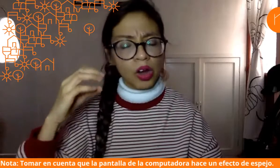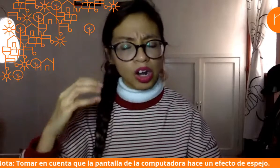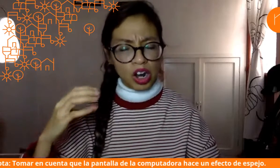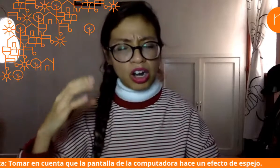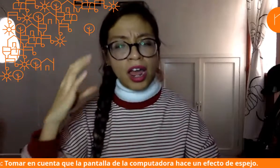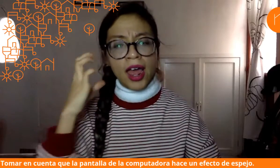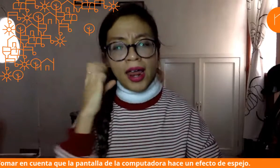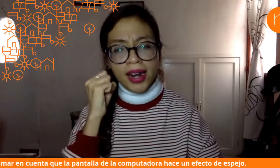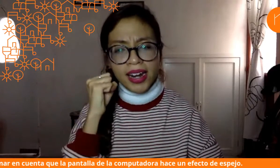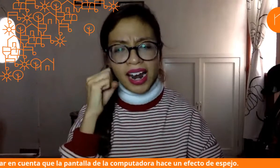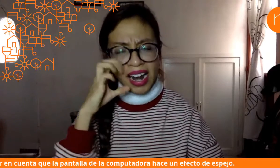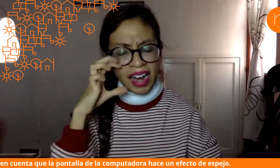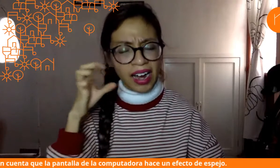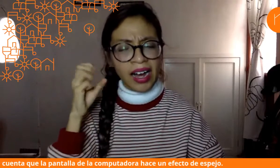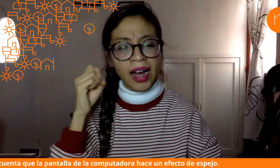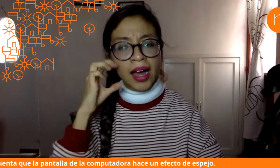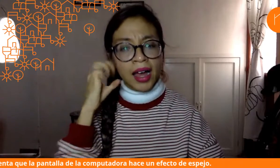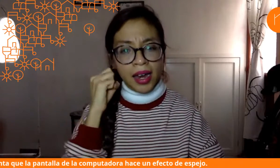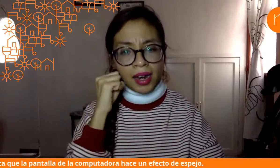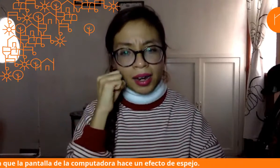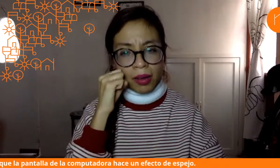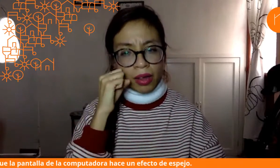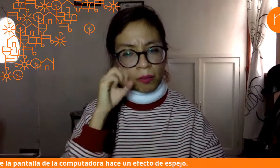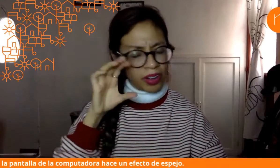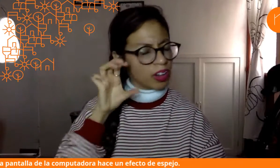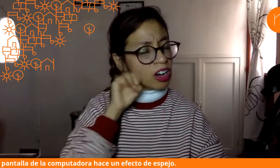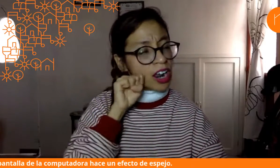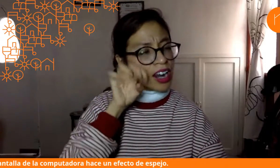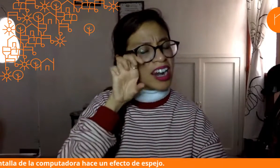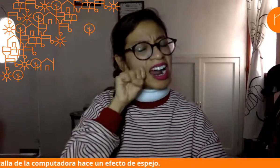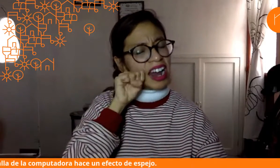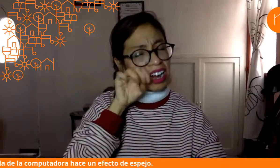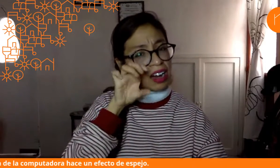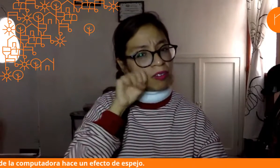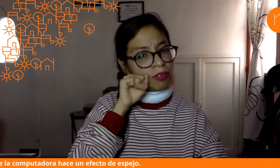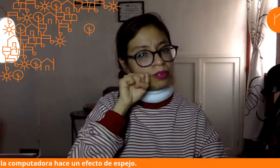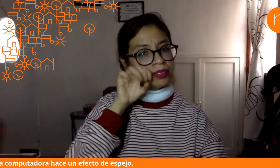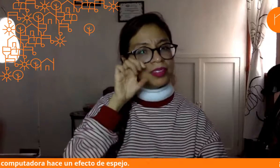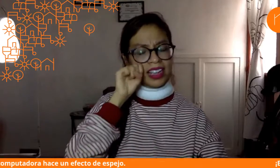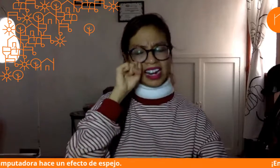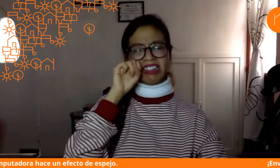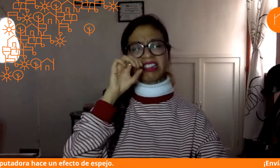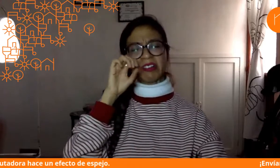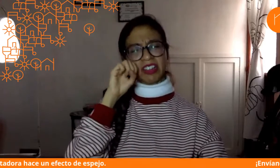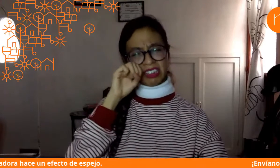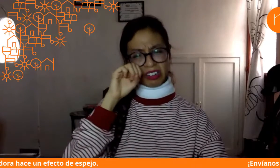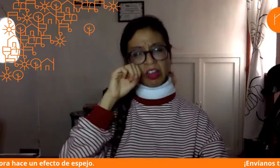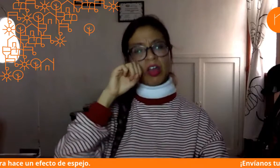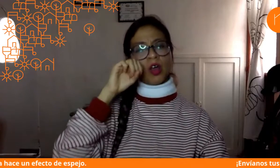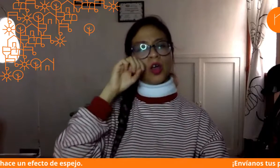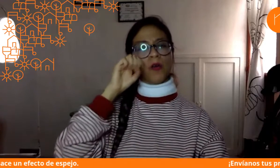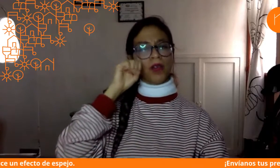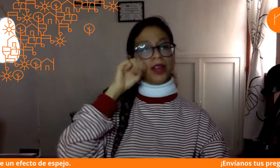Color naranja, perdón, naranja, ya les estaba diciendo